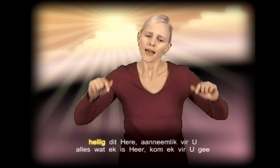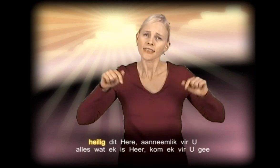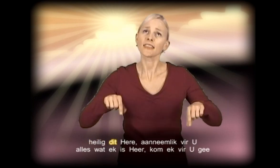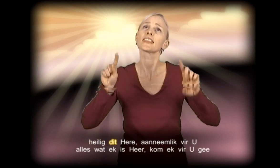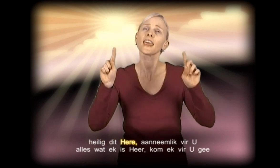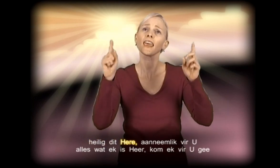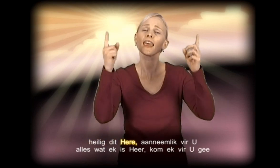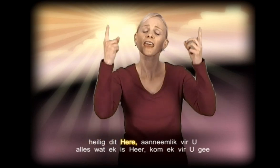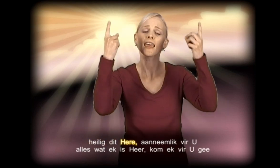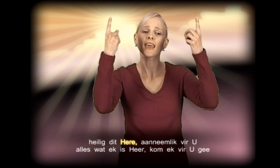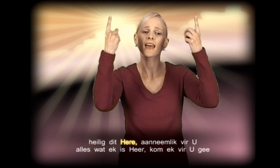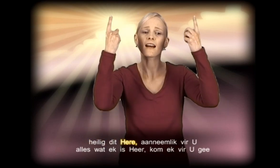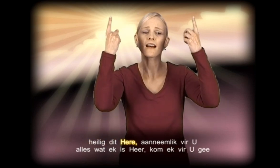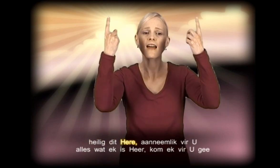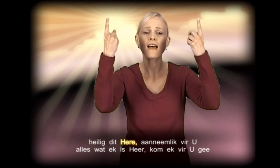heilig dit Here,